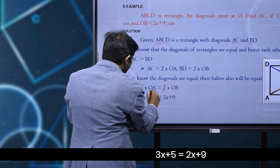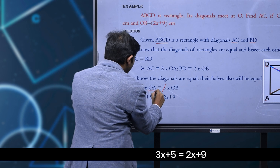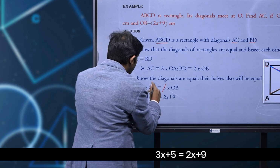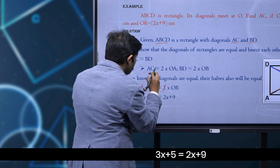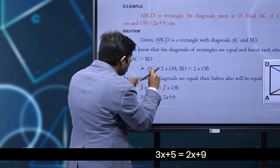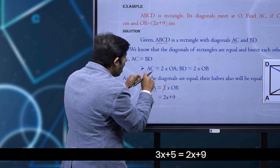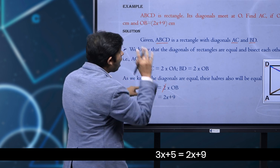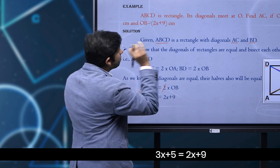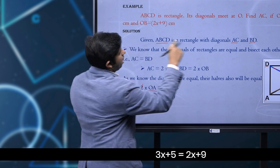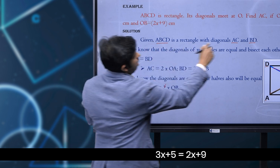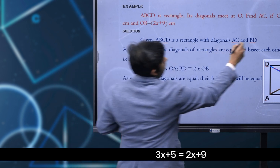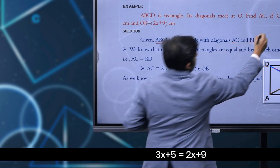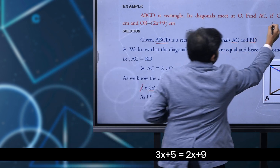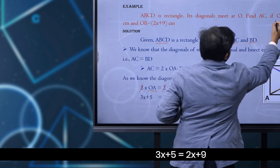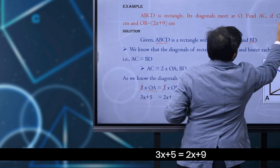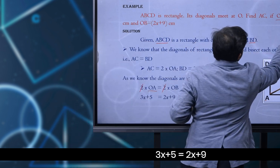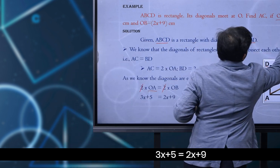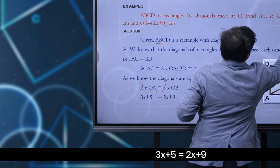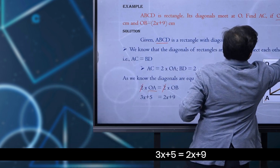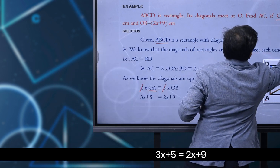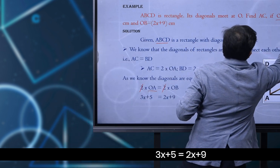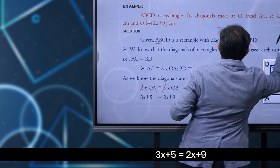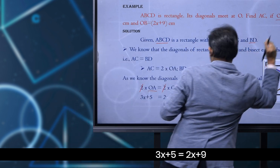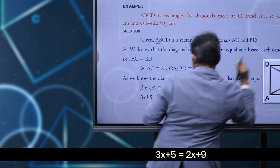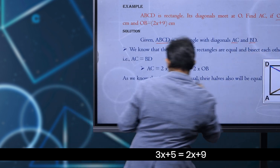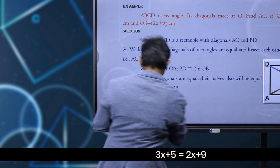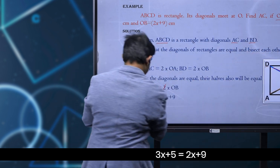थ्री एक्स प्लस 5 इज इक्वल टू 2x प्लस 9.